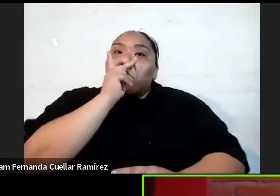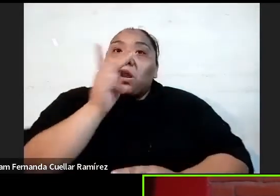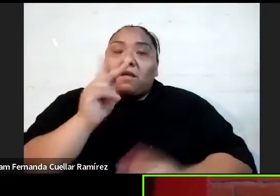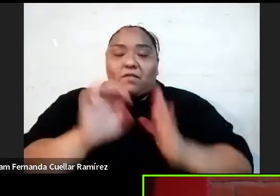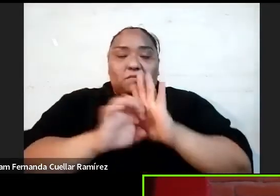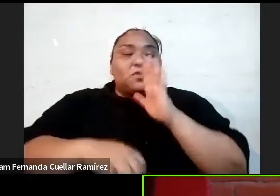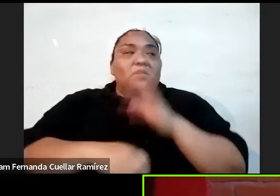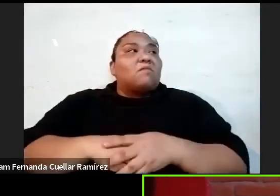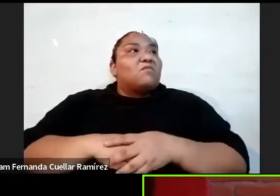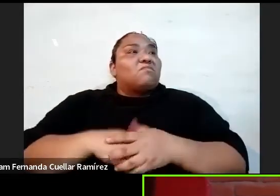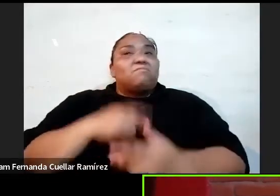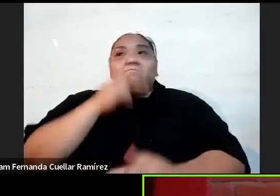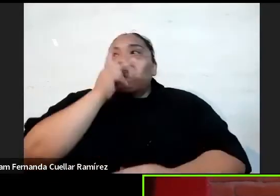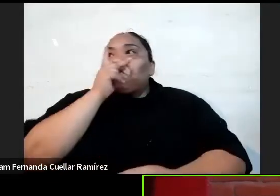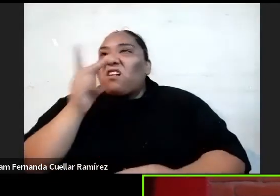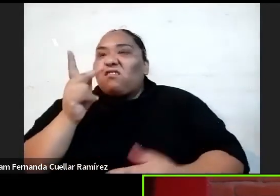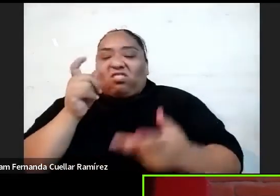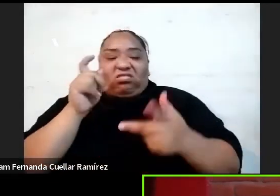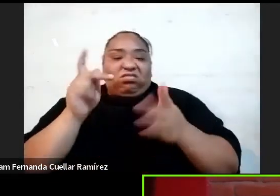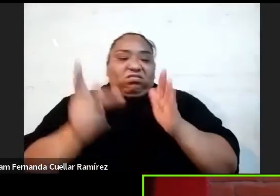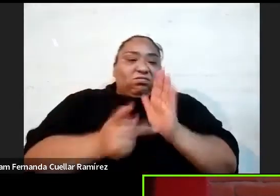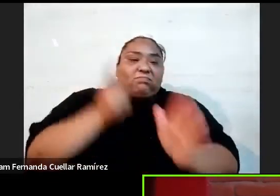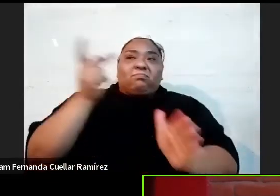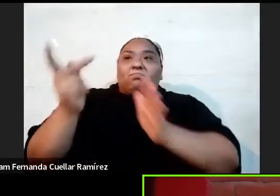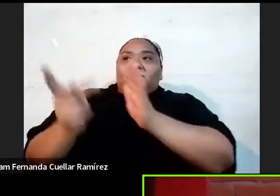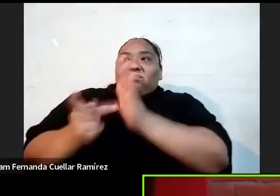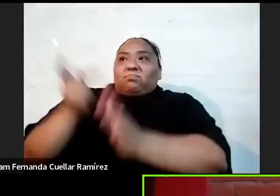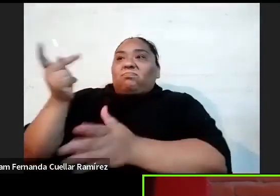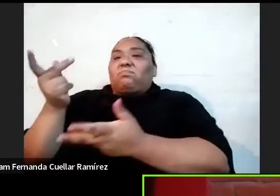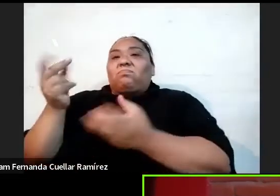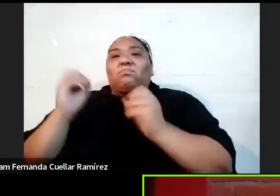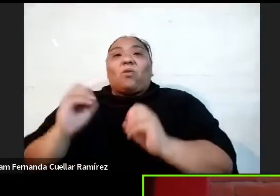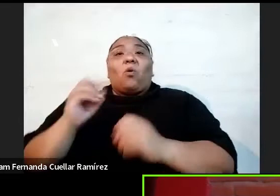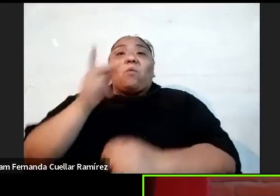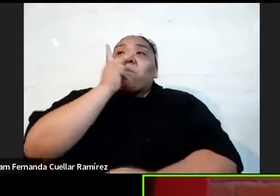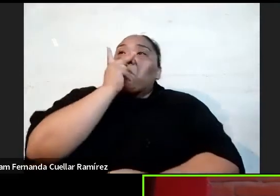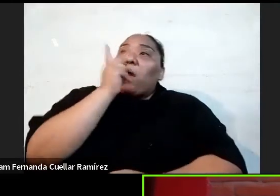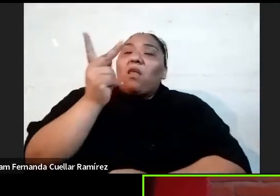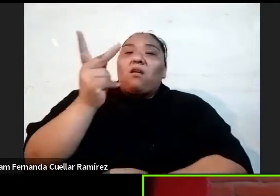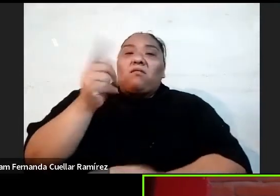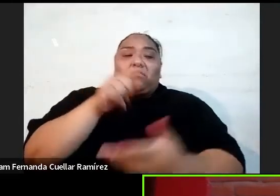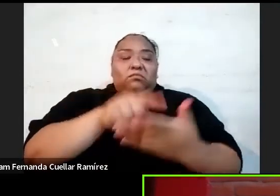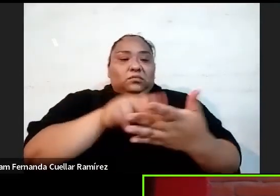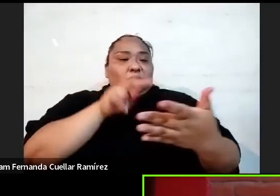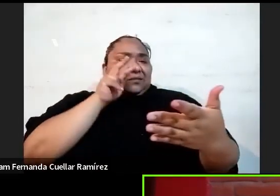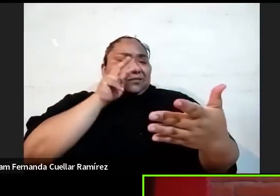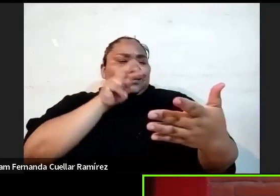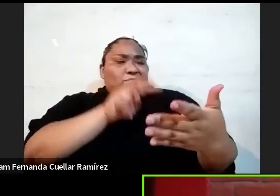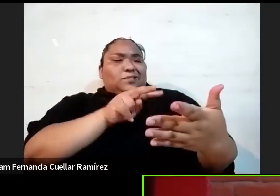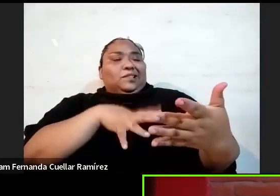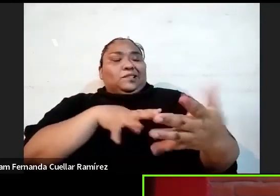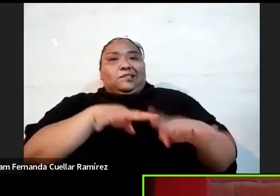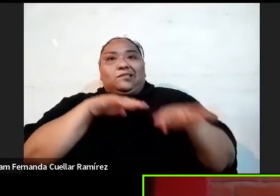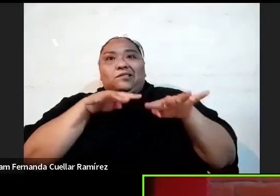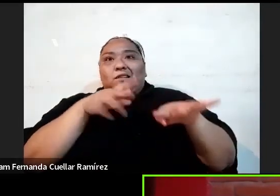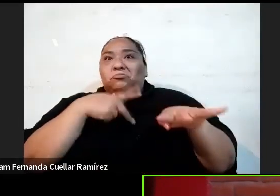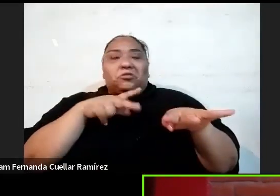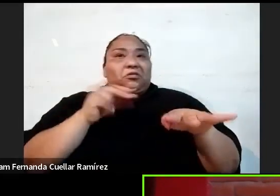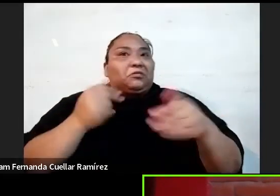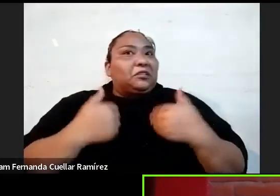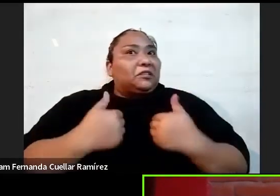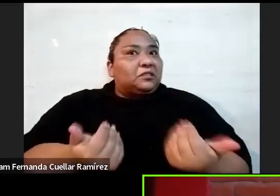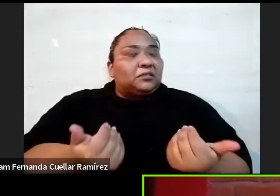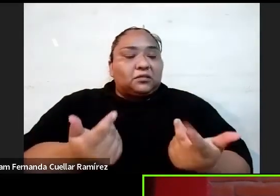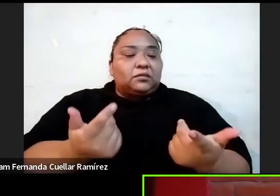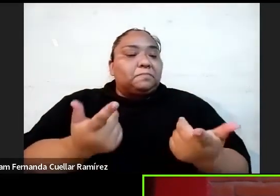pues, rimbombantes, palabras que no sean tan sencillas. Me gusta manejar un lenguaje